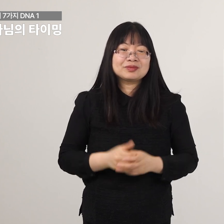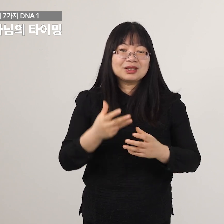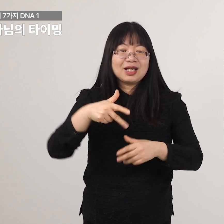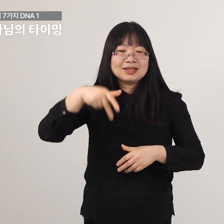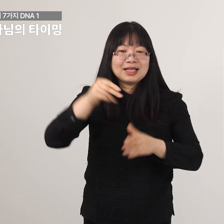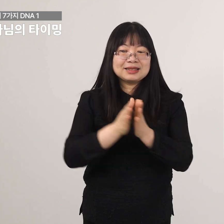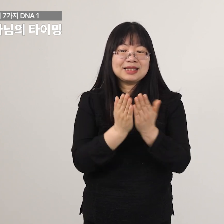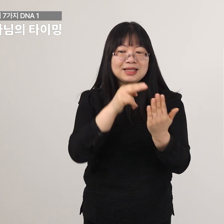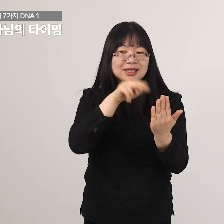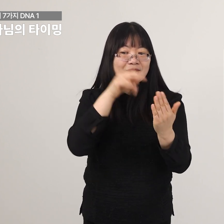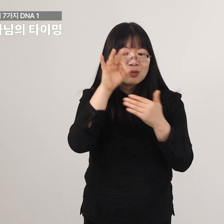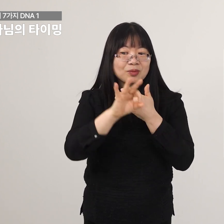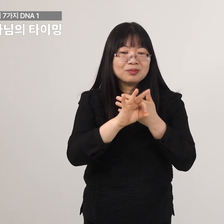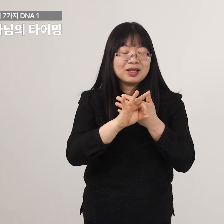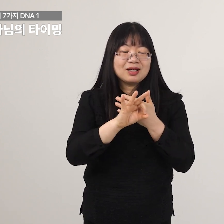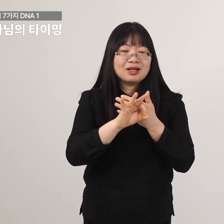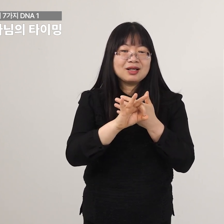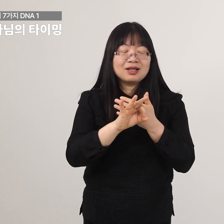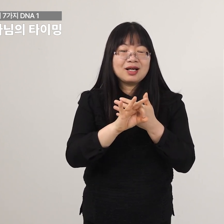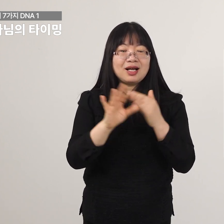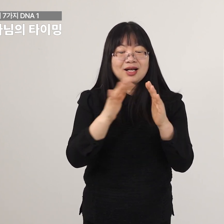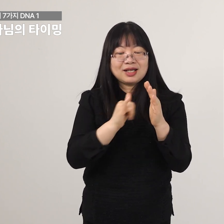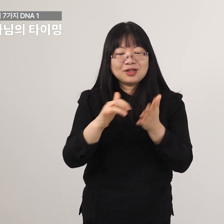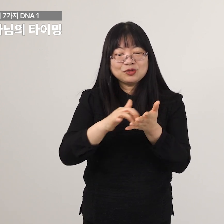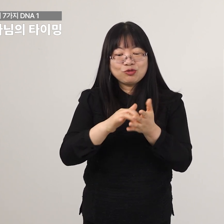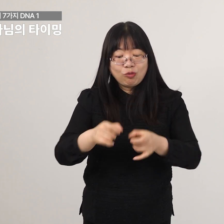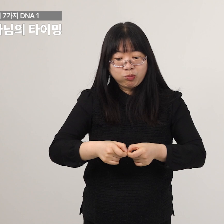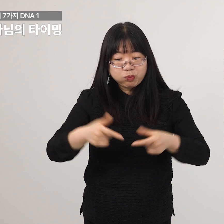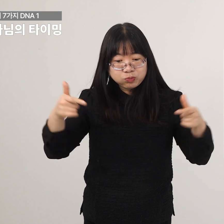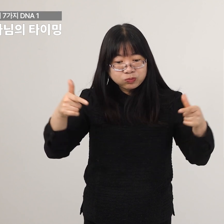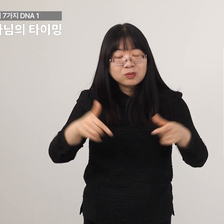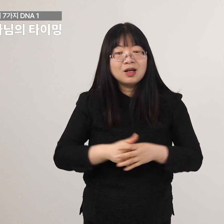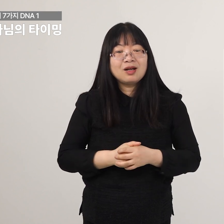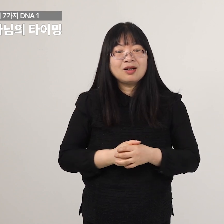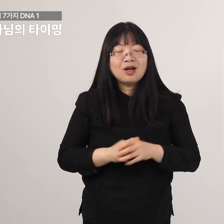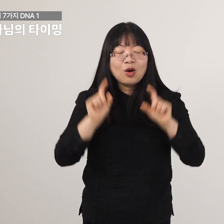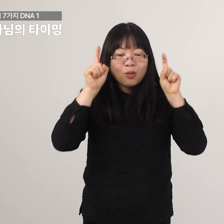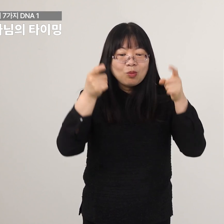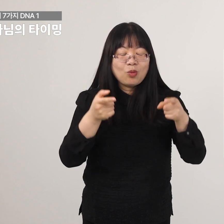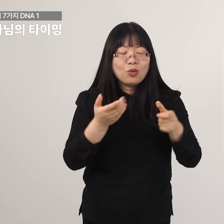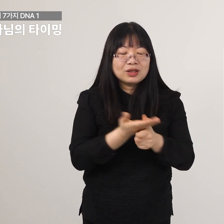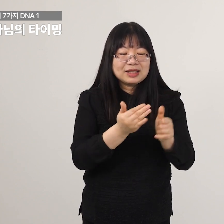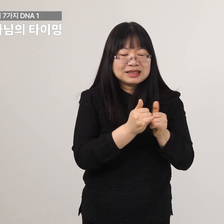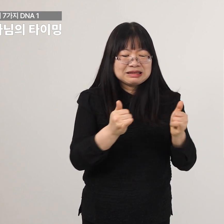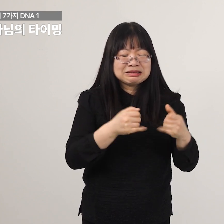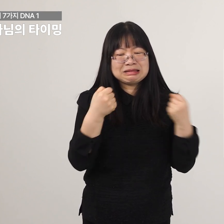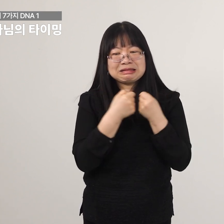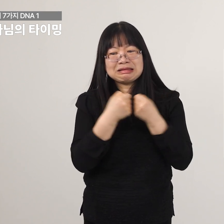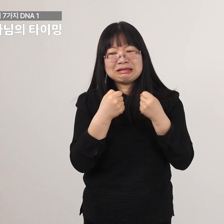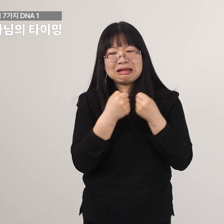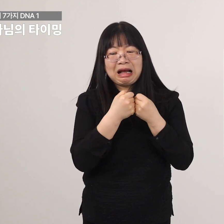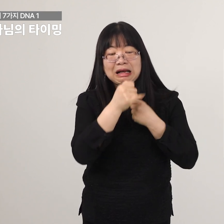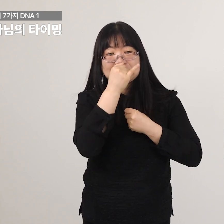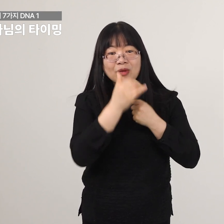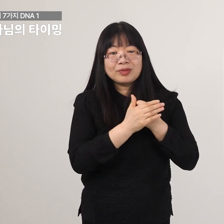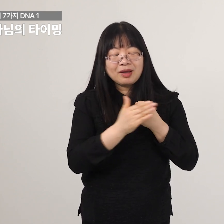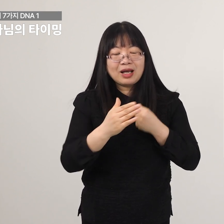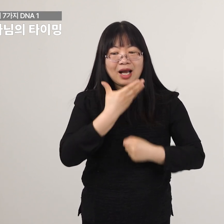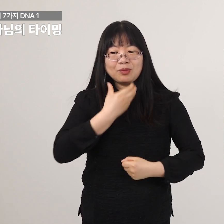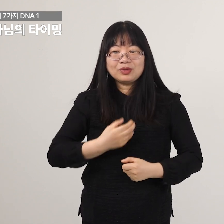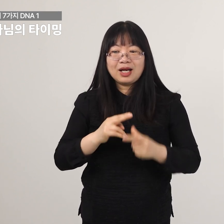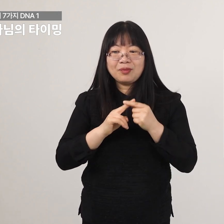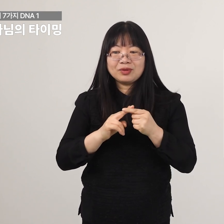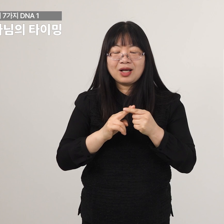창세기에도 보면 점점 식솔들이 늘어나니까 목동들이 자꾸 싸우죠. 그래서